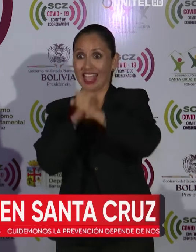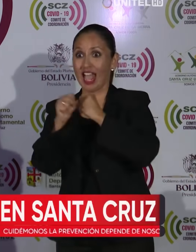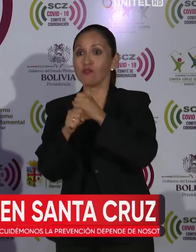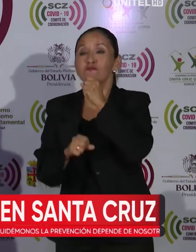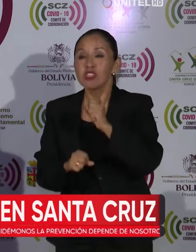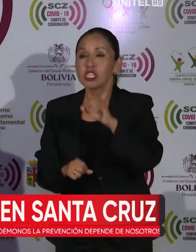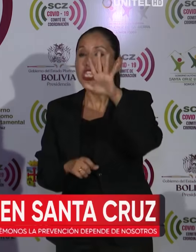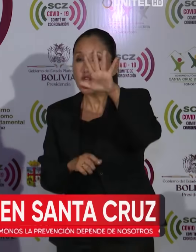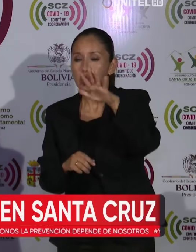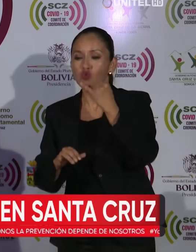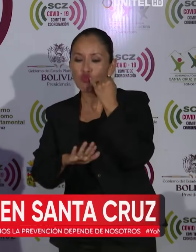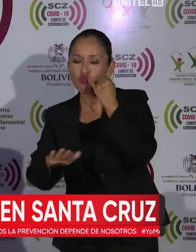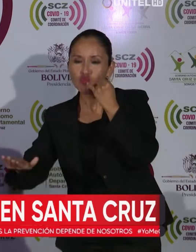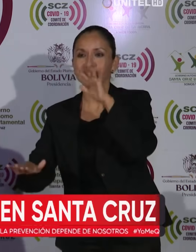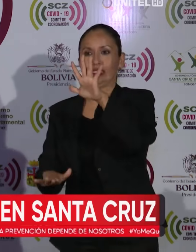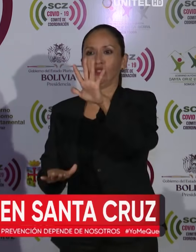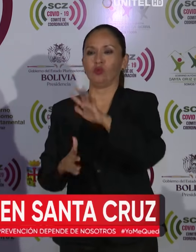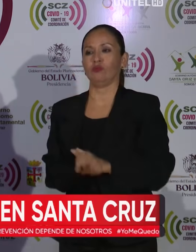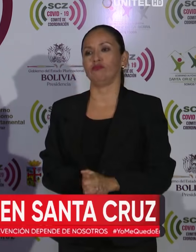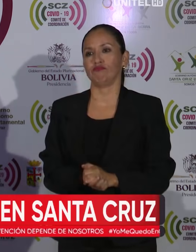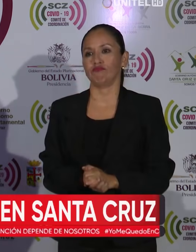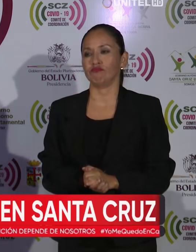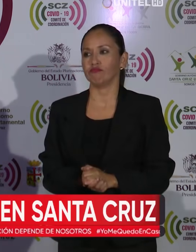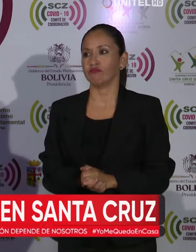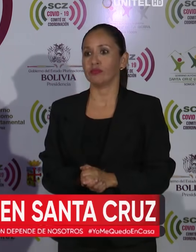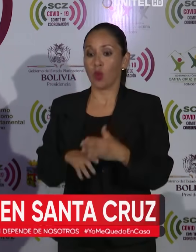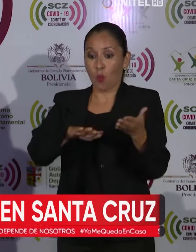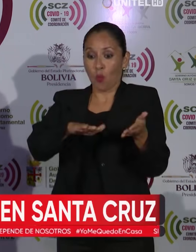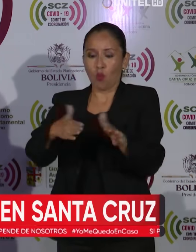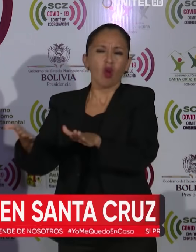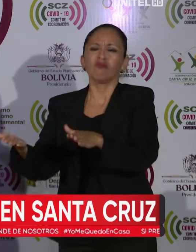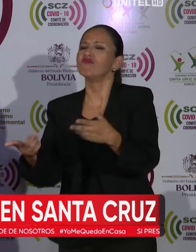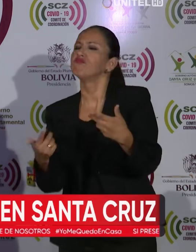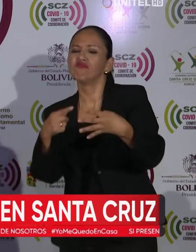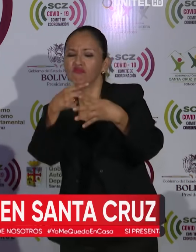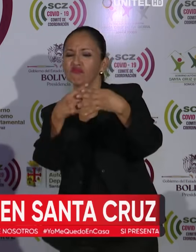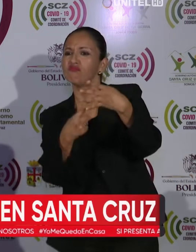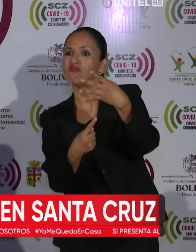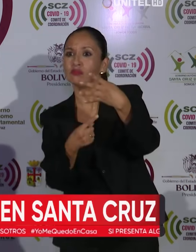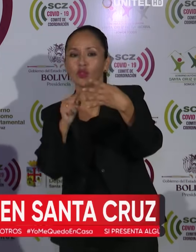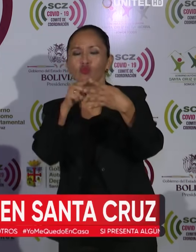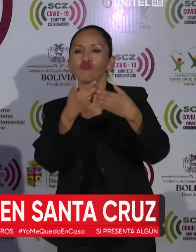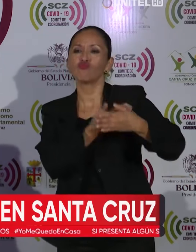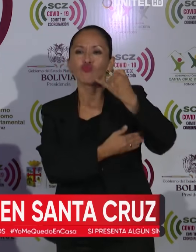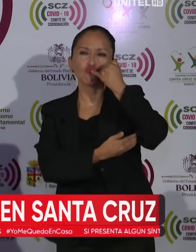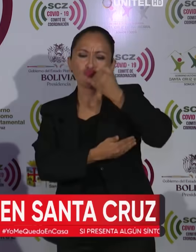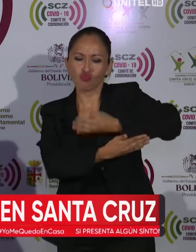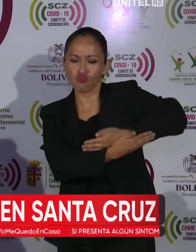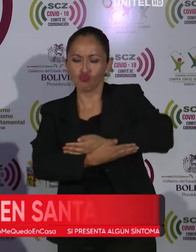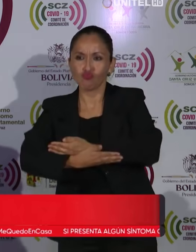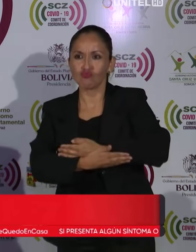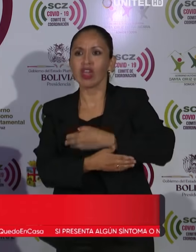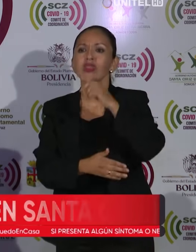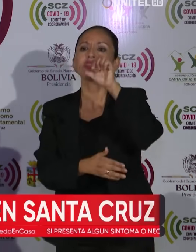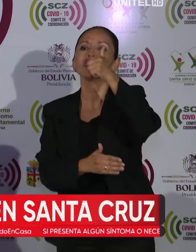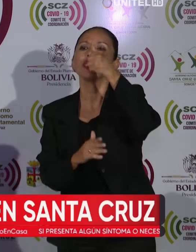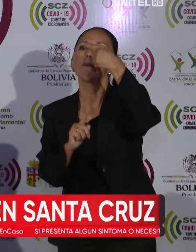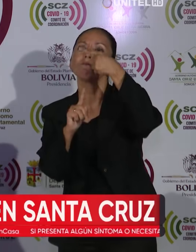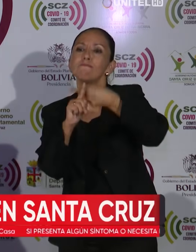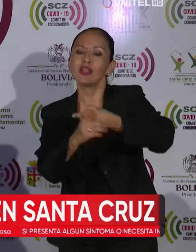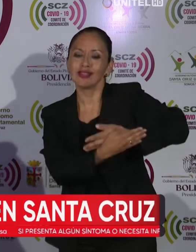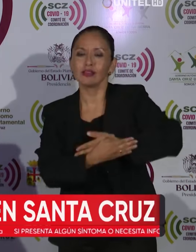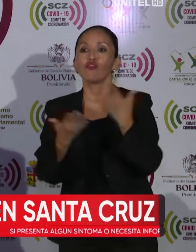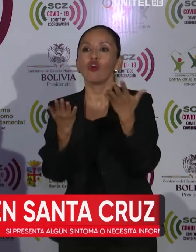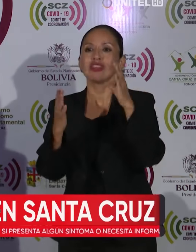5, menores de edad 5. Los fallecidos son un bebé, un niño de 10 meses